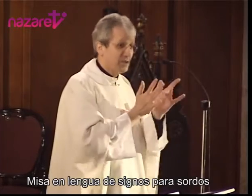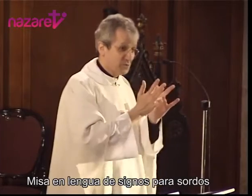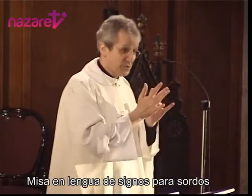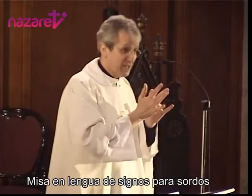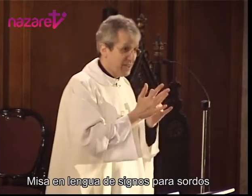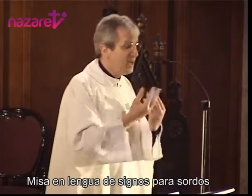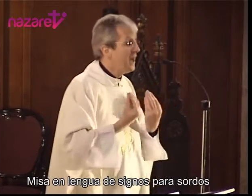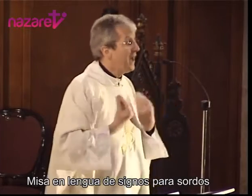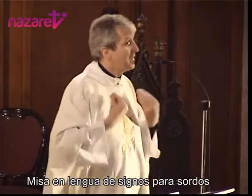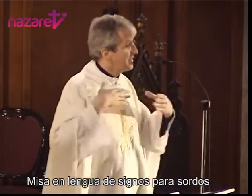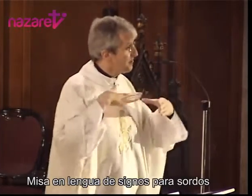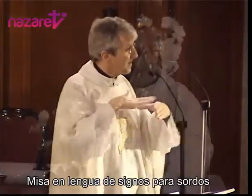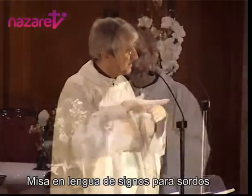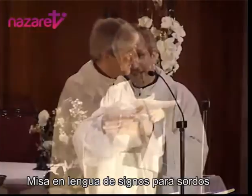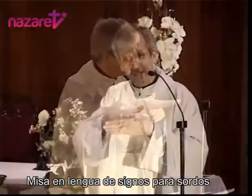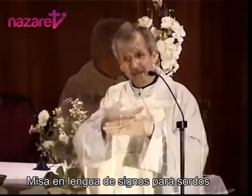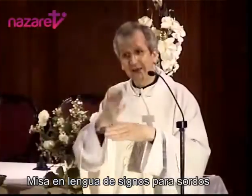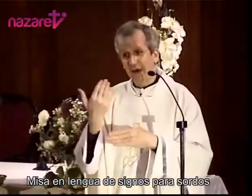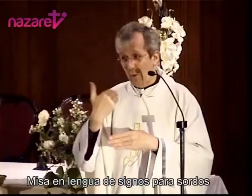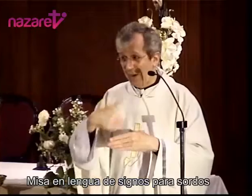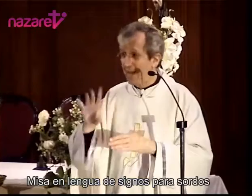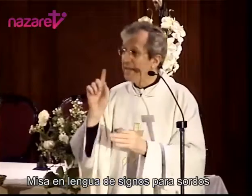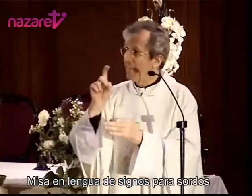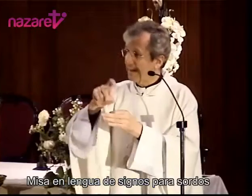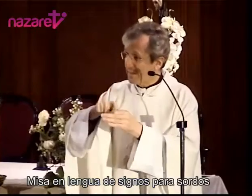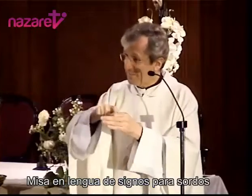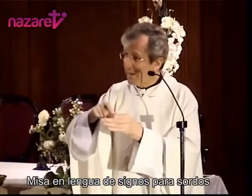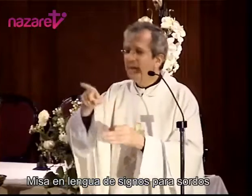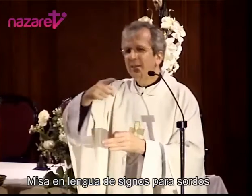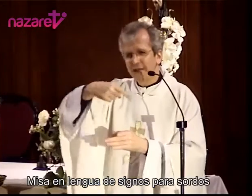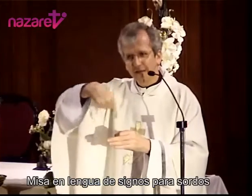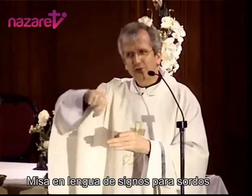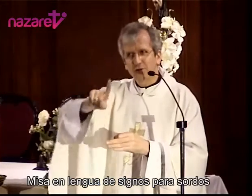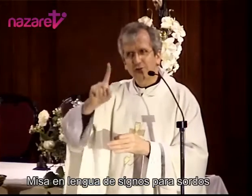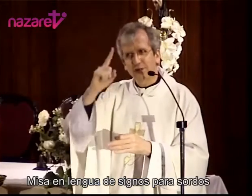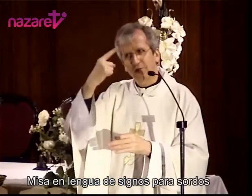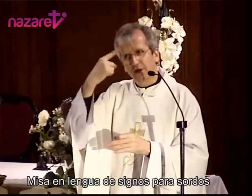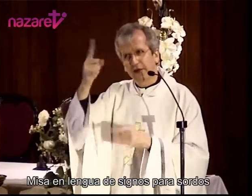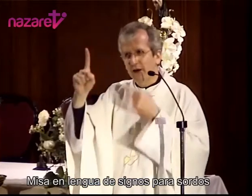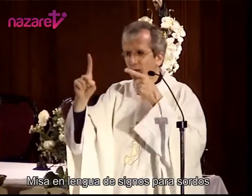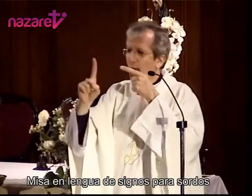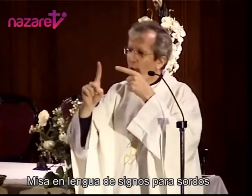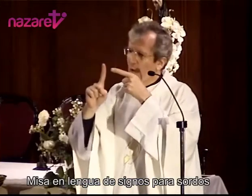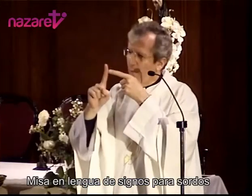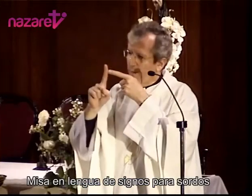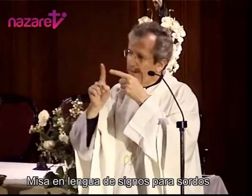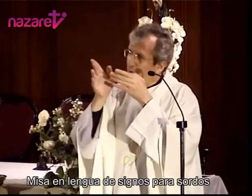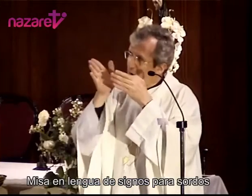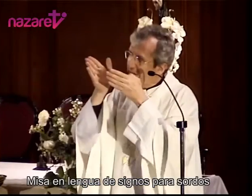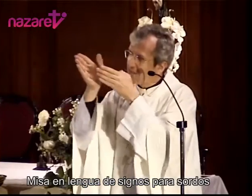nos hace a esa vida eterna de la cual Él ya participa y que nosotros tenemos que tenerlo como objetivo, es